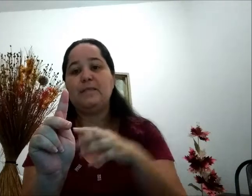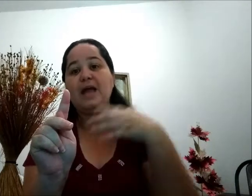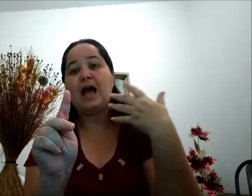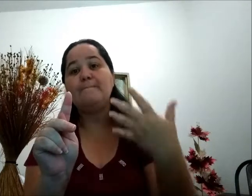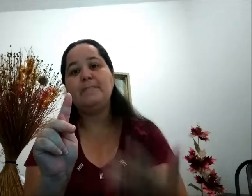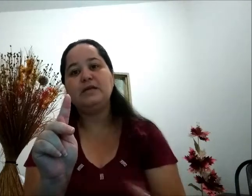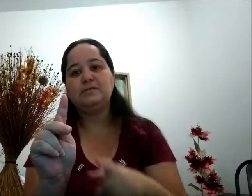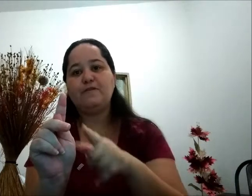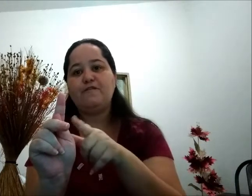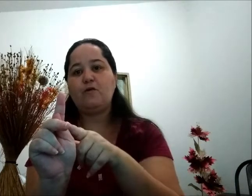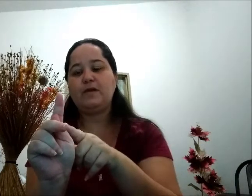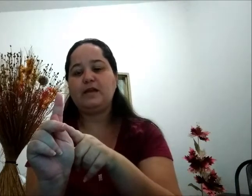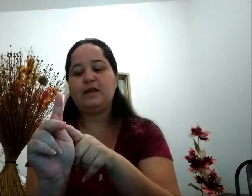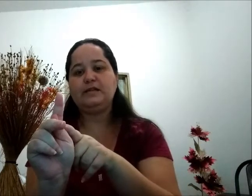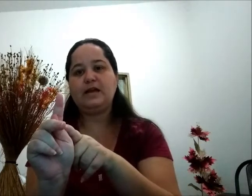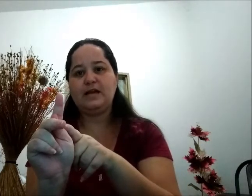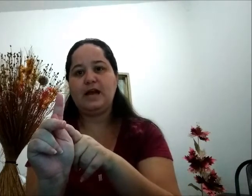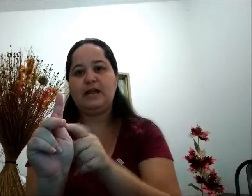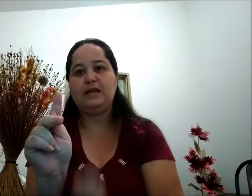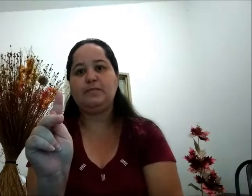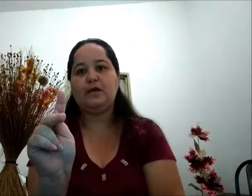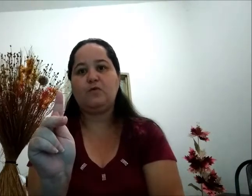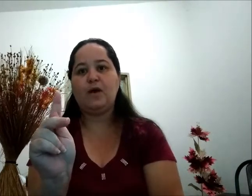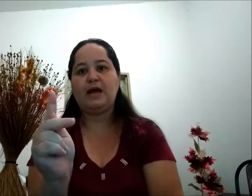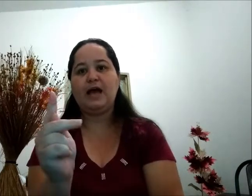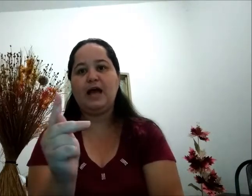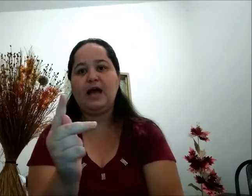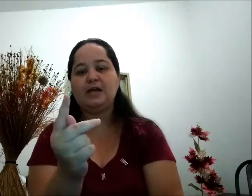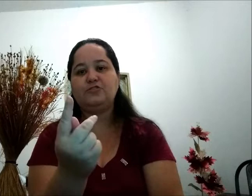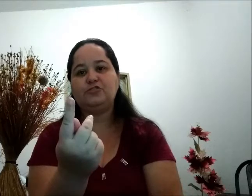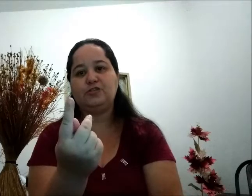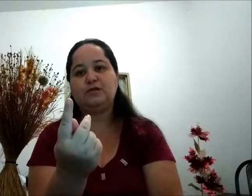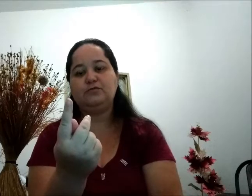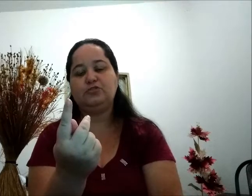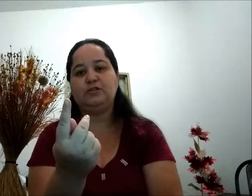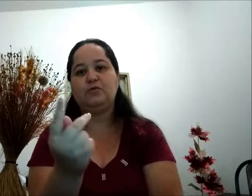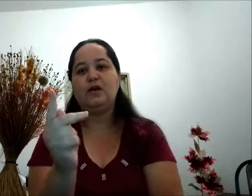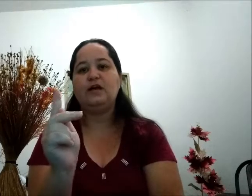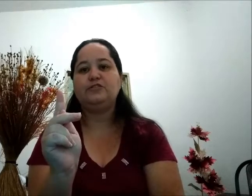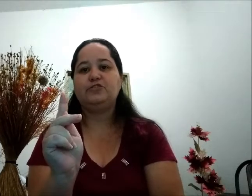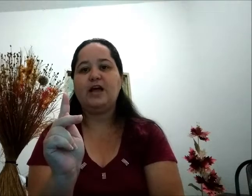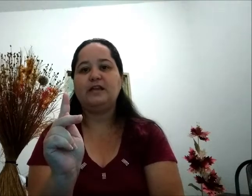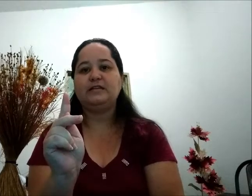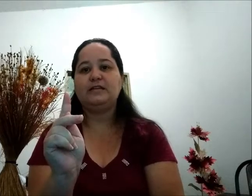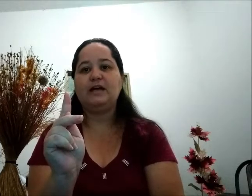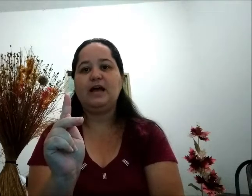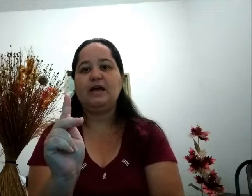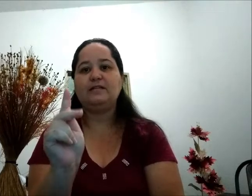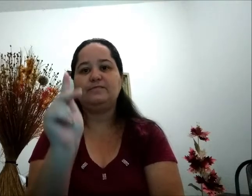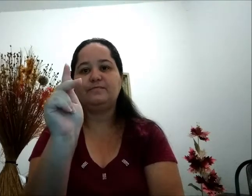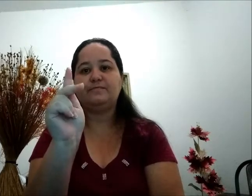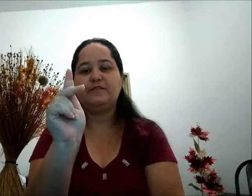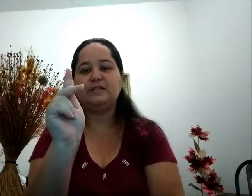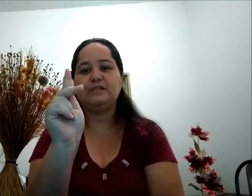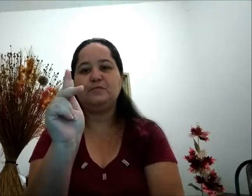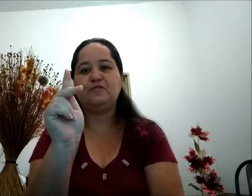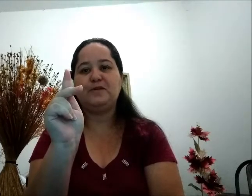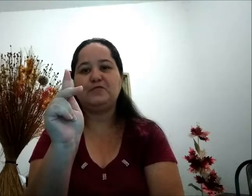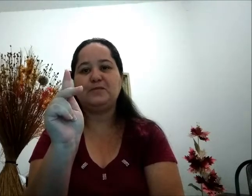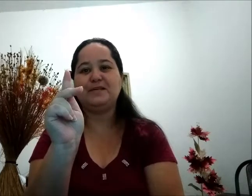a mesma forma que a letra H, lembra? O H, a gente dá um giro. Já a letra K, faz esse movimento aqui para